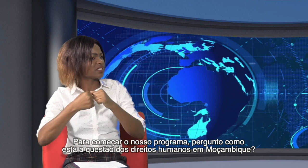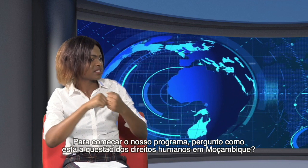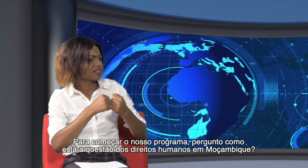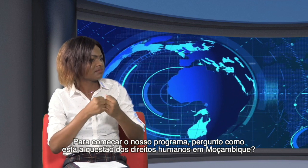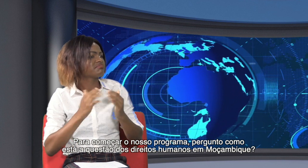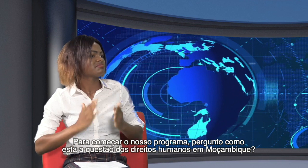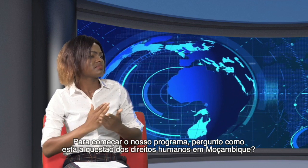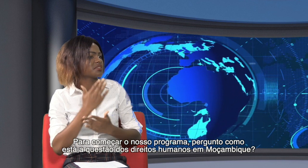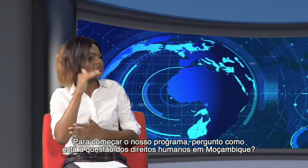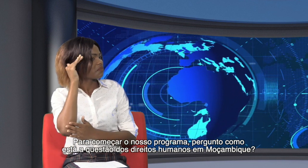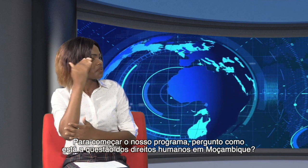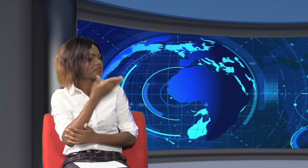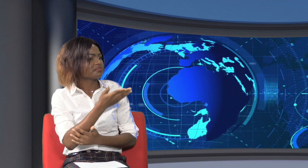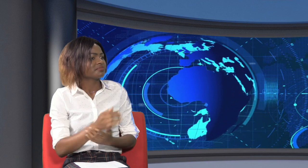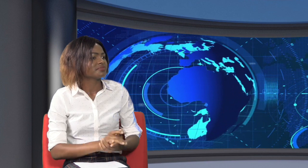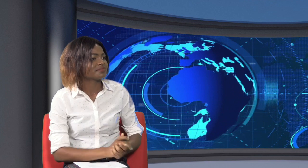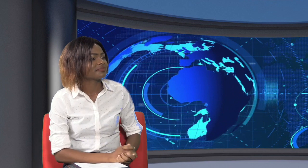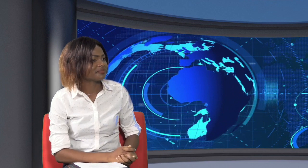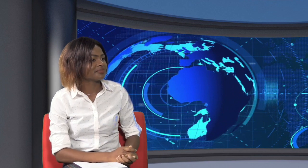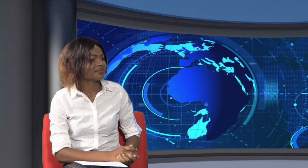dos Direitos Humanos em Moçambique.